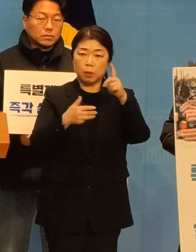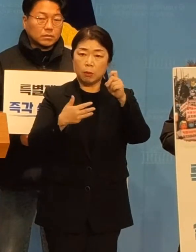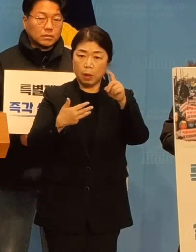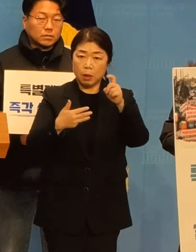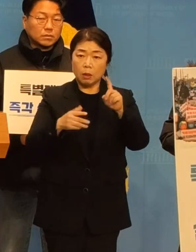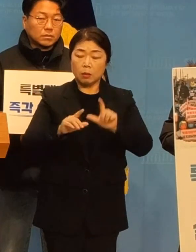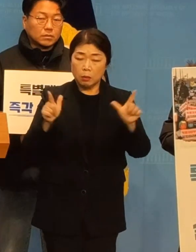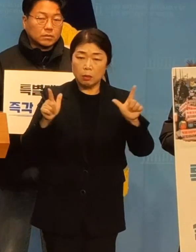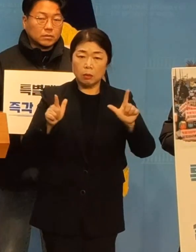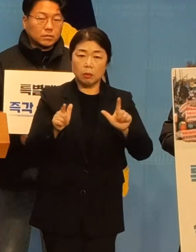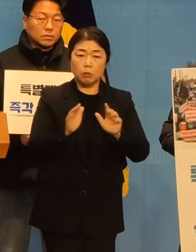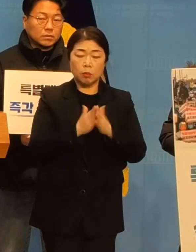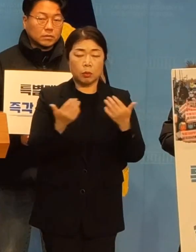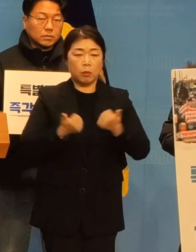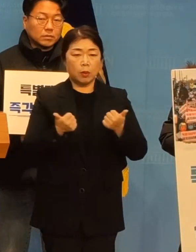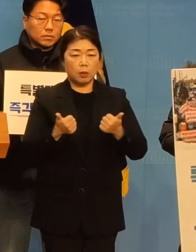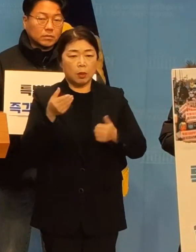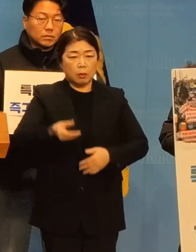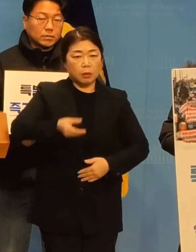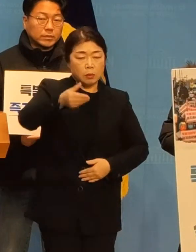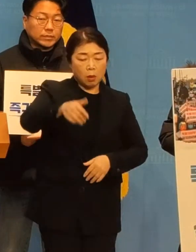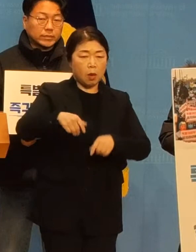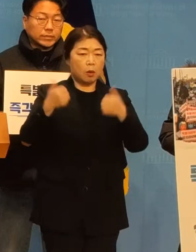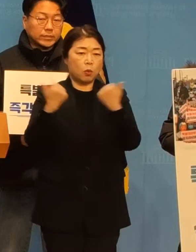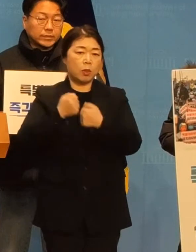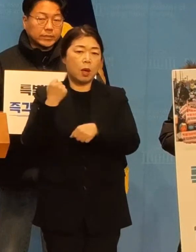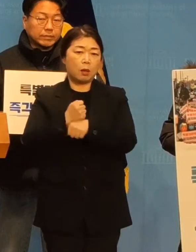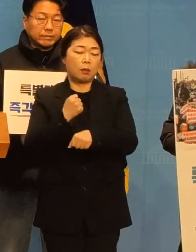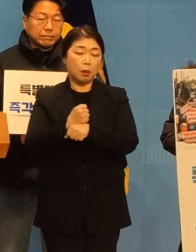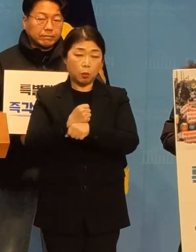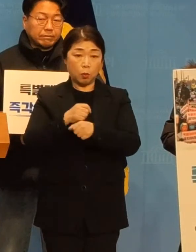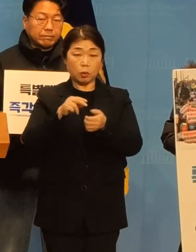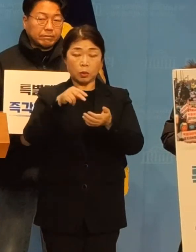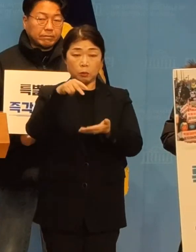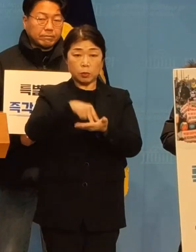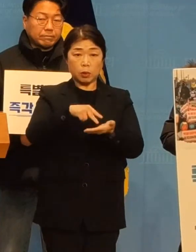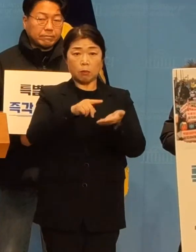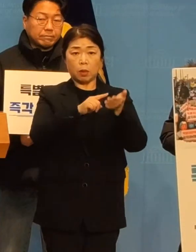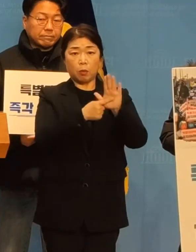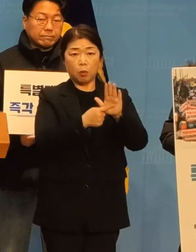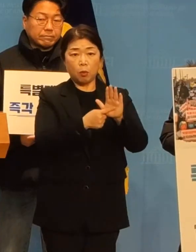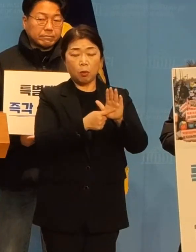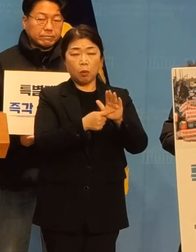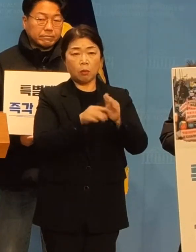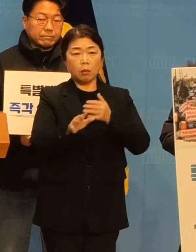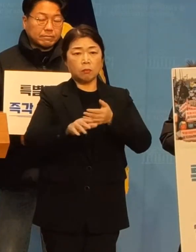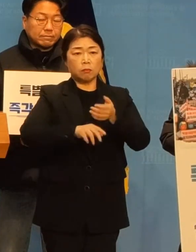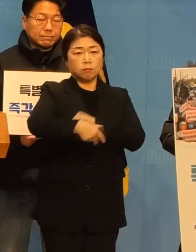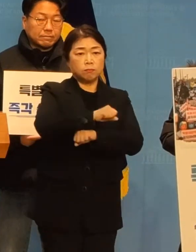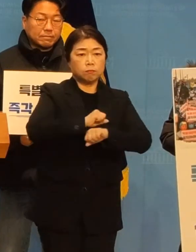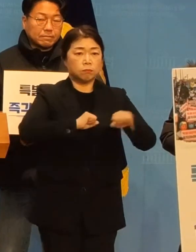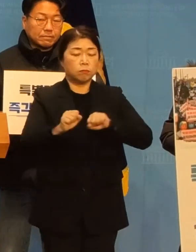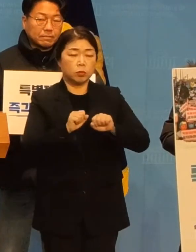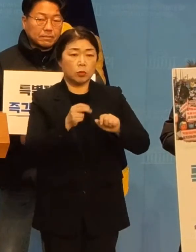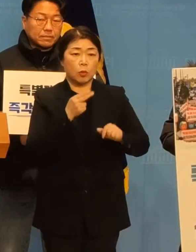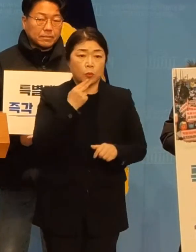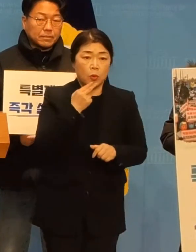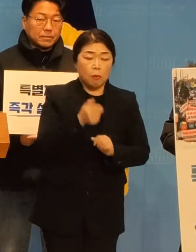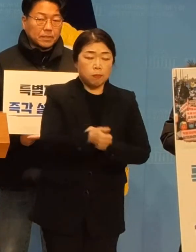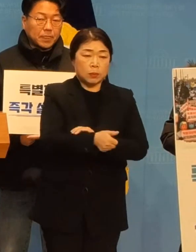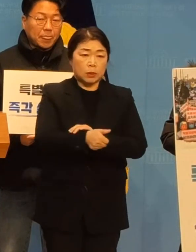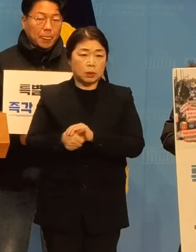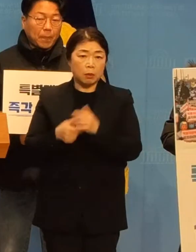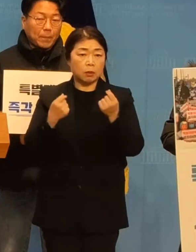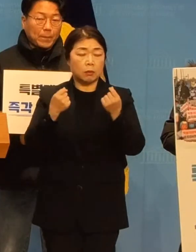본회의 상정 시기를 논의하겠다라는 입장으로 후퇴를 했습니다. 그리고 8일 날 개최 예정되어